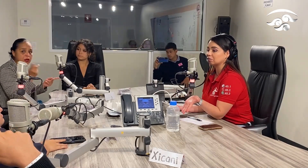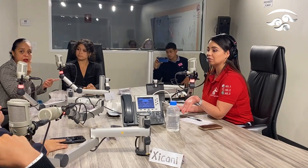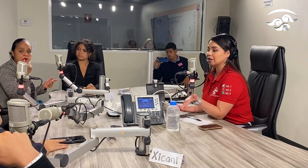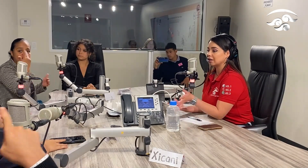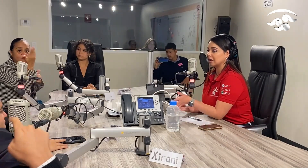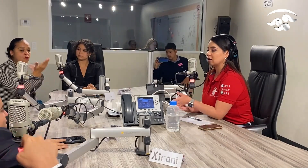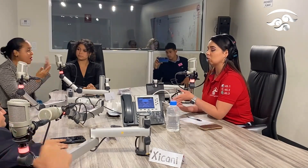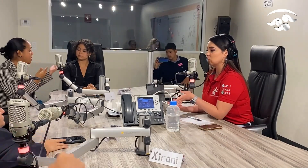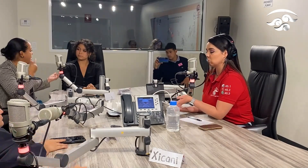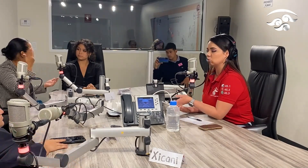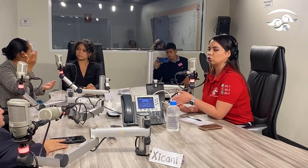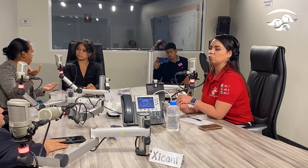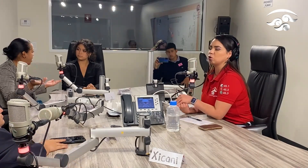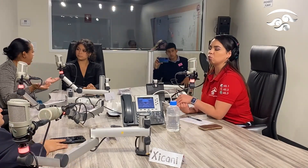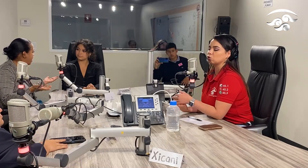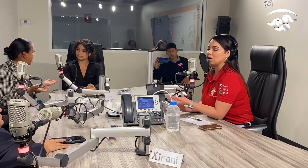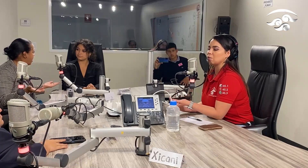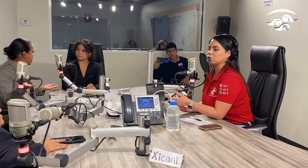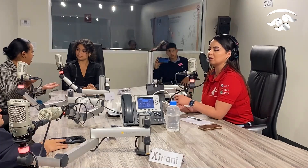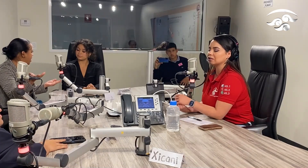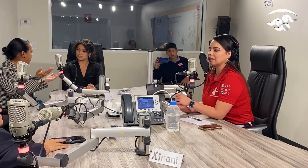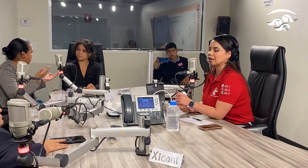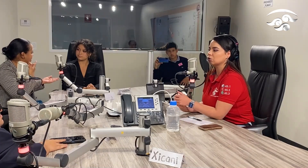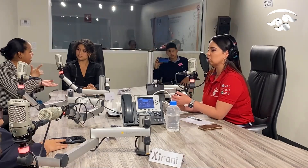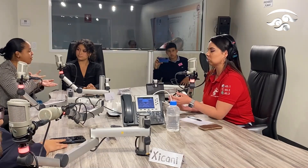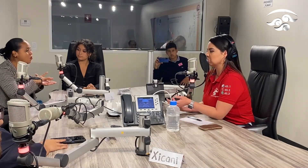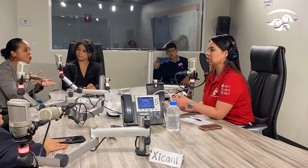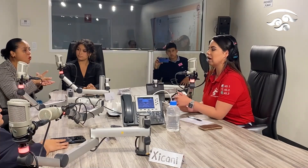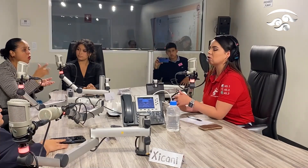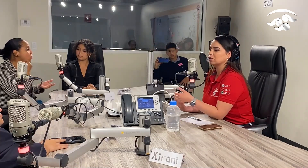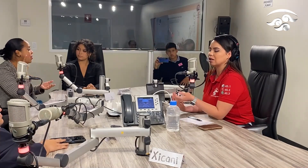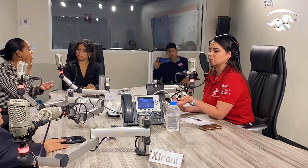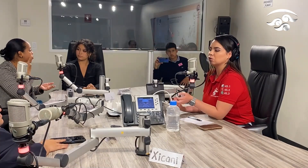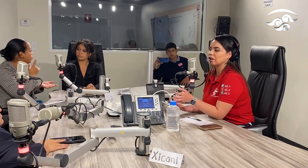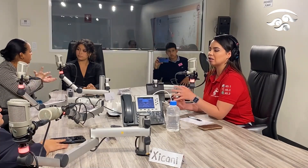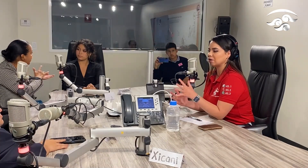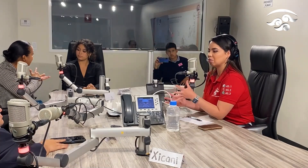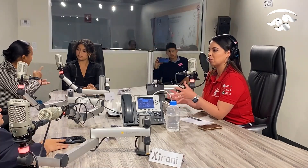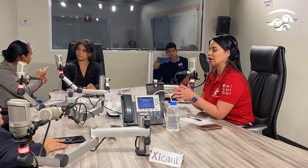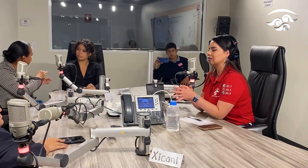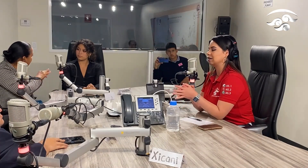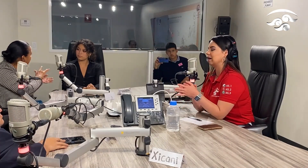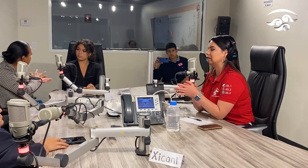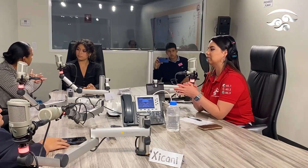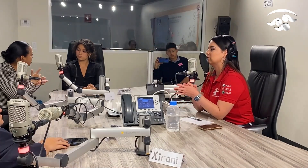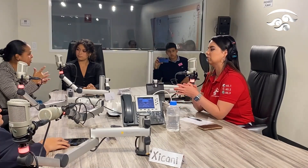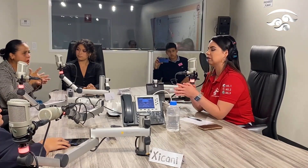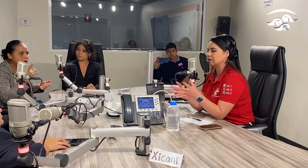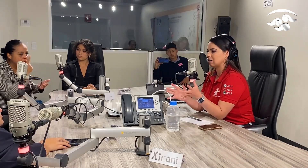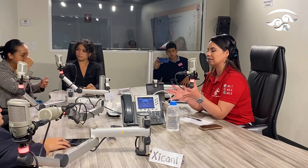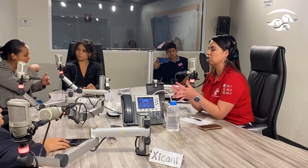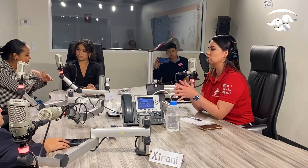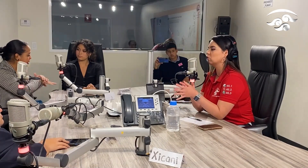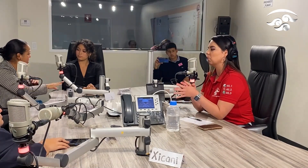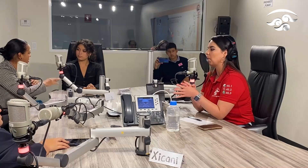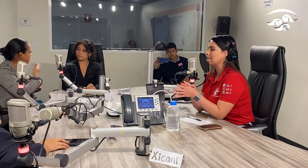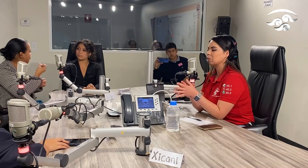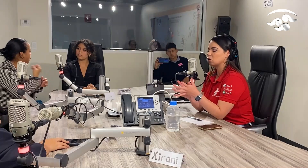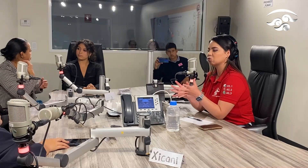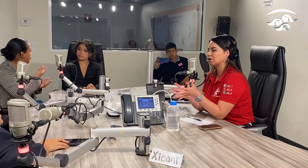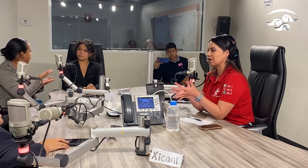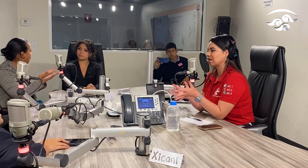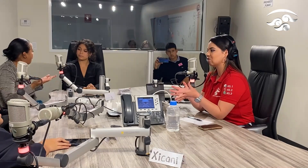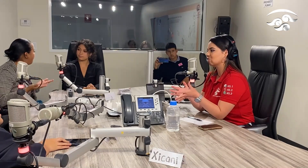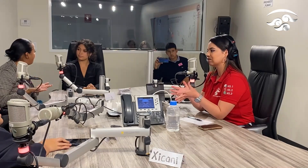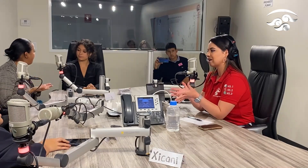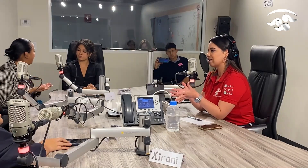fuera que buscó el apoyo en este caso de los diputados, de las diputadas para poder acceder al espacio y hacer el foro, pero